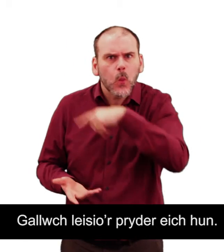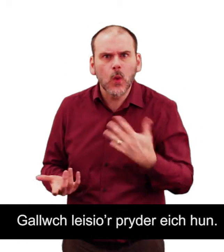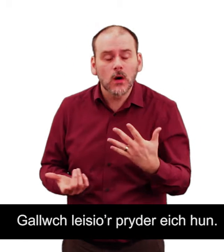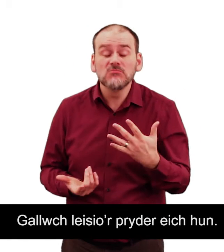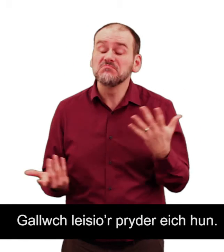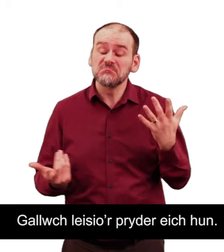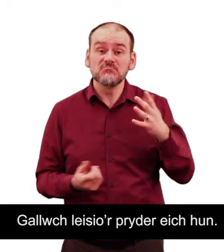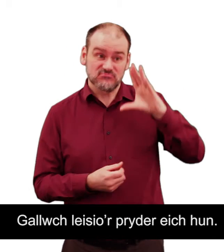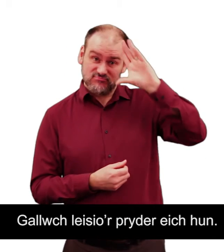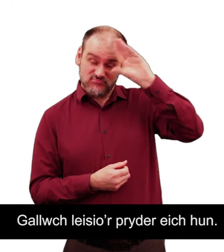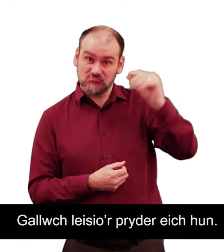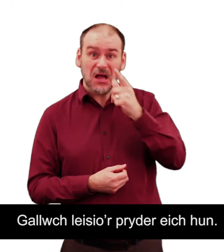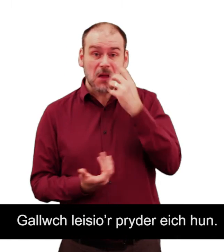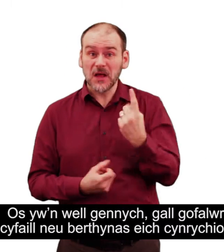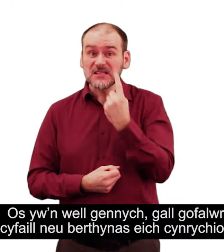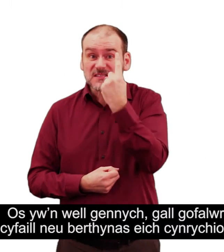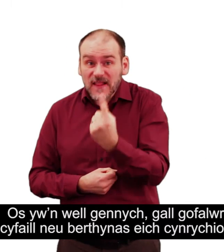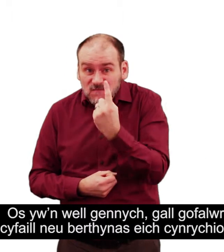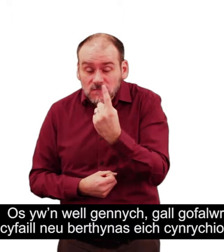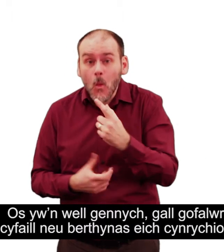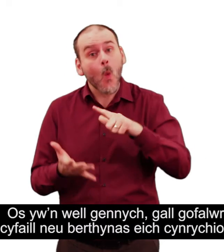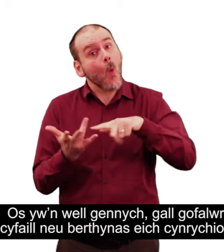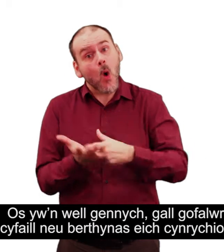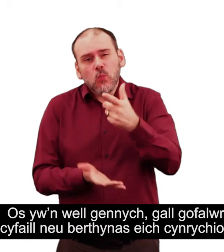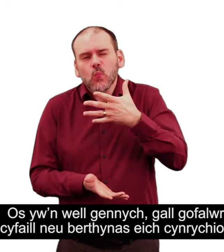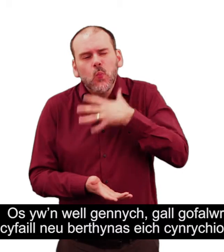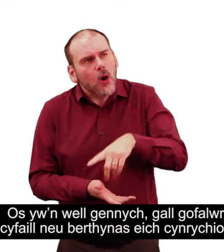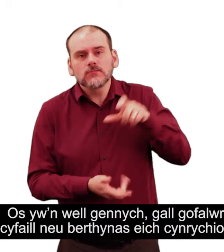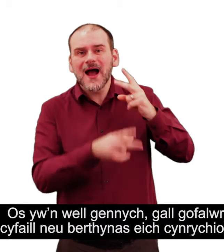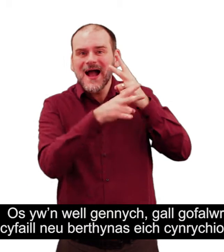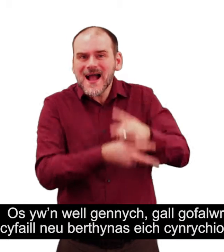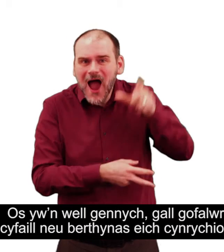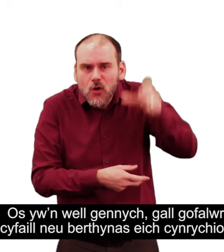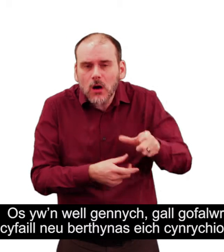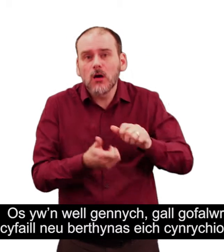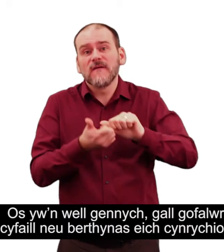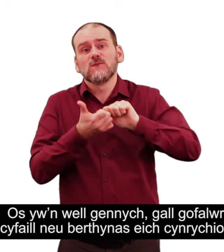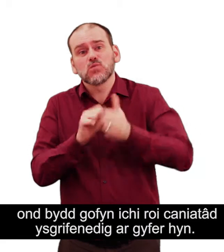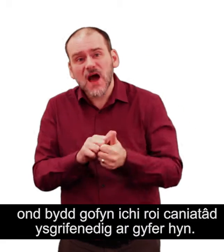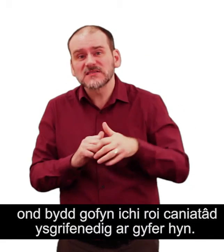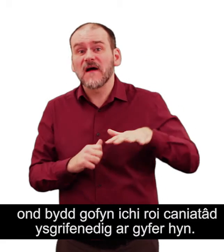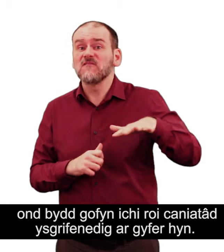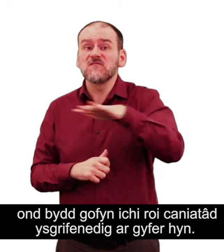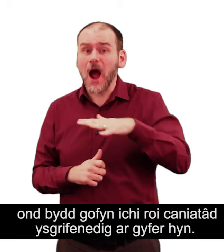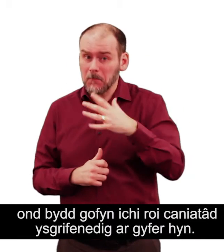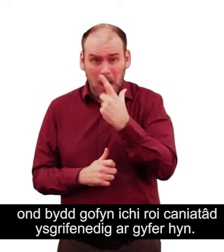Gallwch leisio'r pryder eich hun. Os yw'n well gennych, gall gofalwr, cyfaill neu berthynas eich cynrychioli, ond bydd gofyn i chi roi